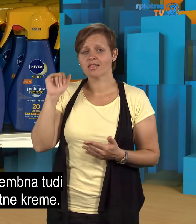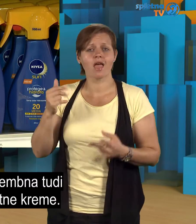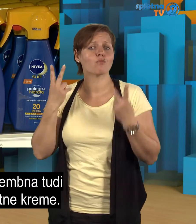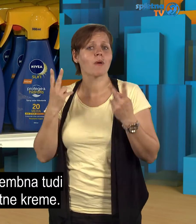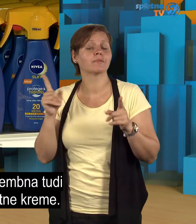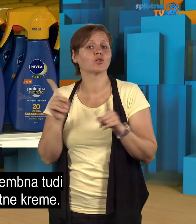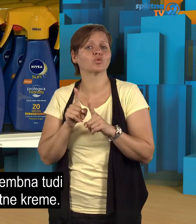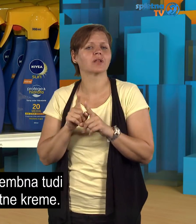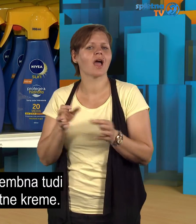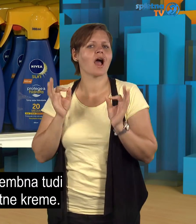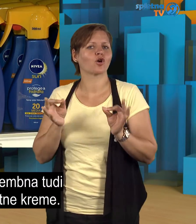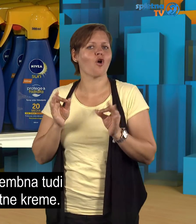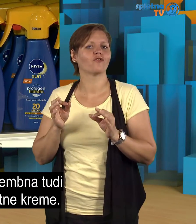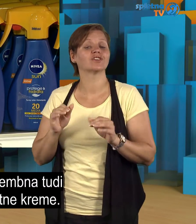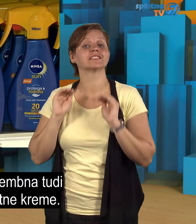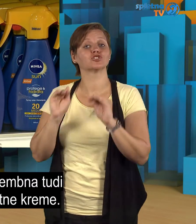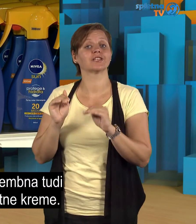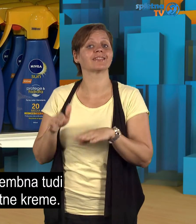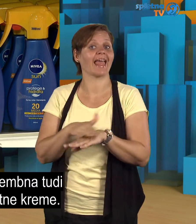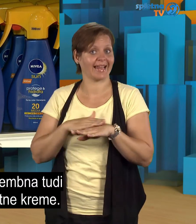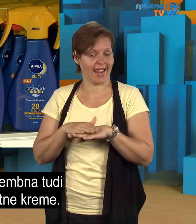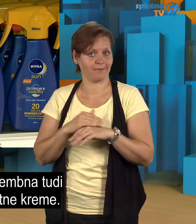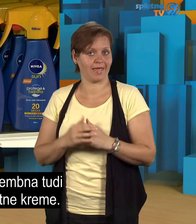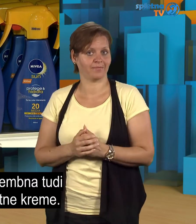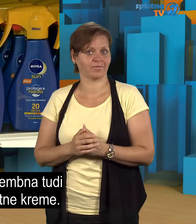Seveda je pomembna tudi kakovost zaščitne kreme.